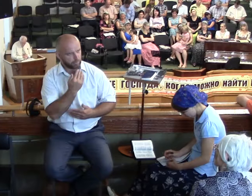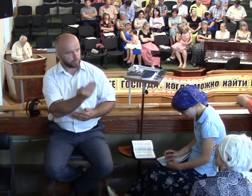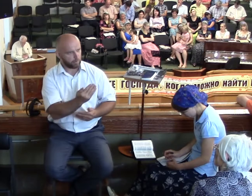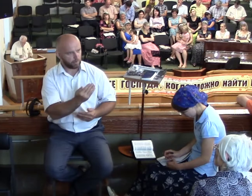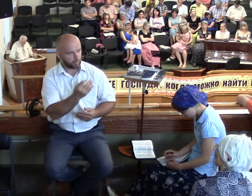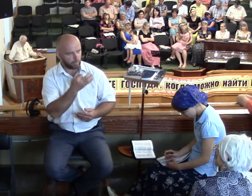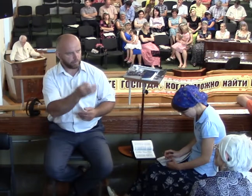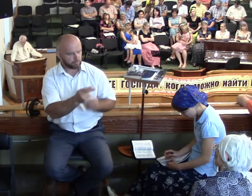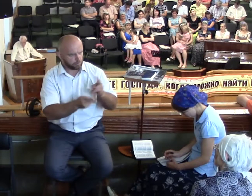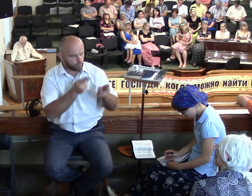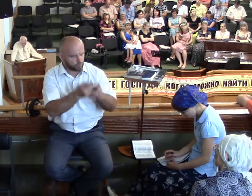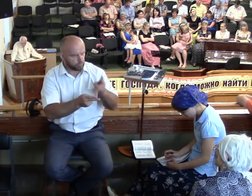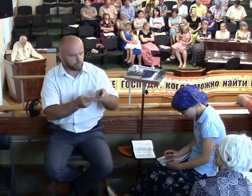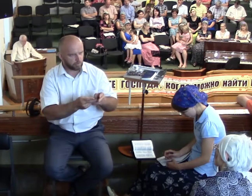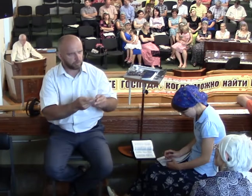глава,